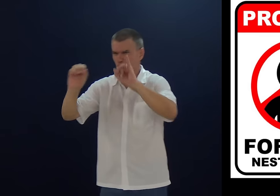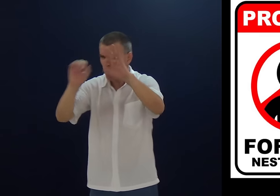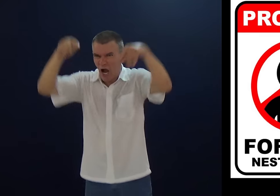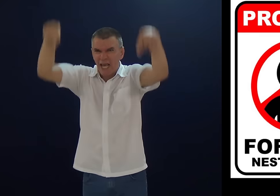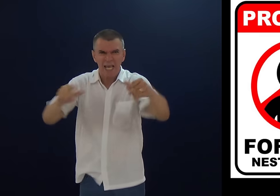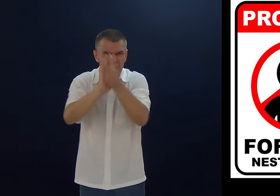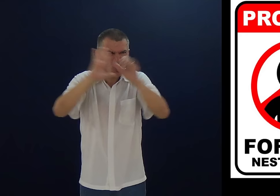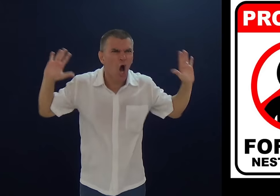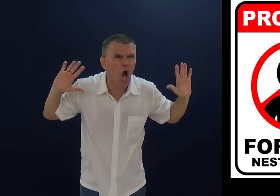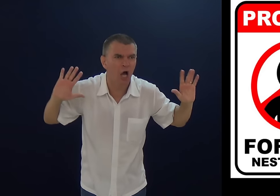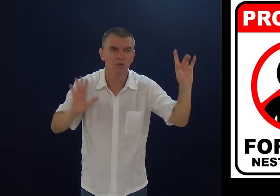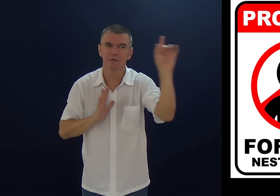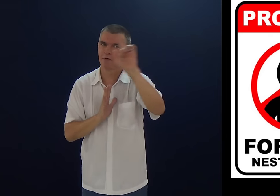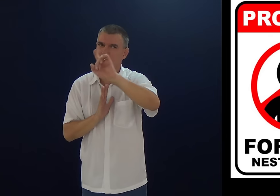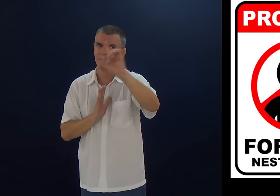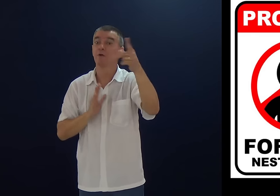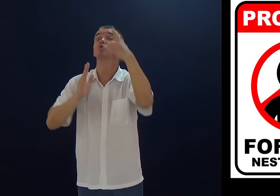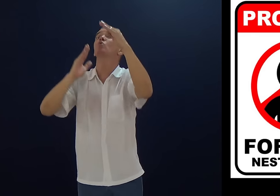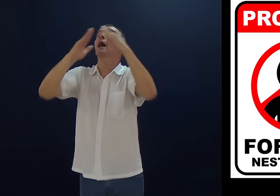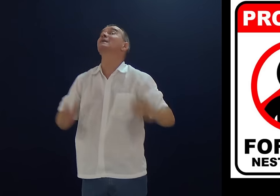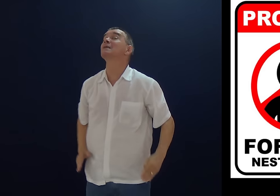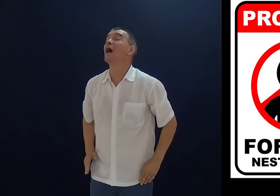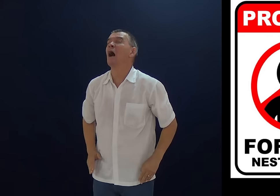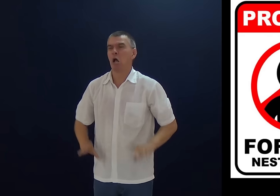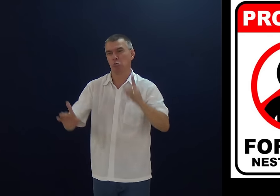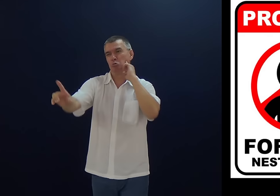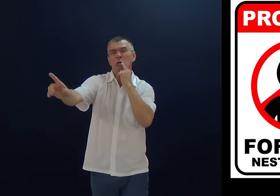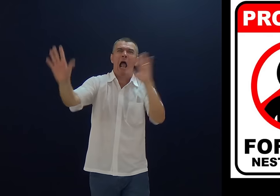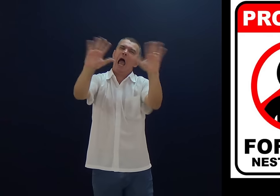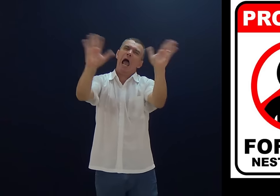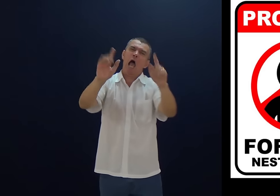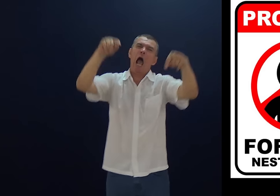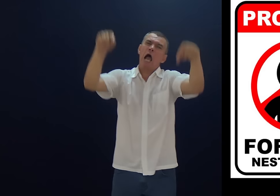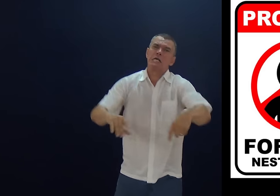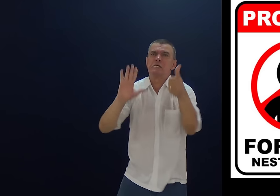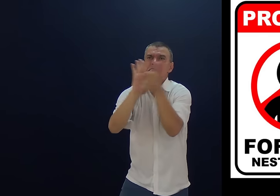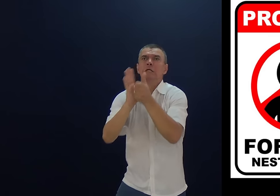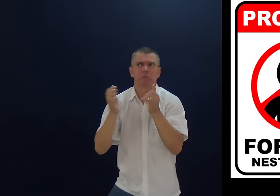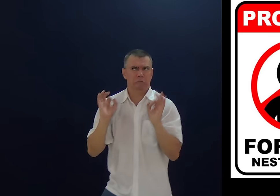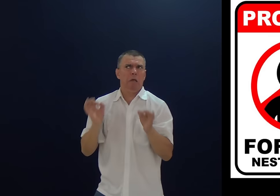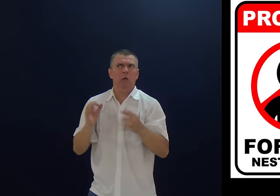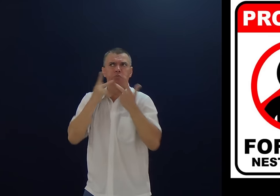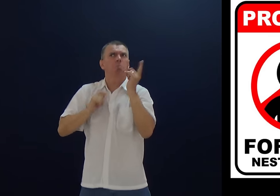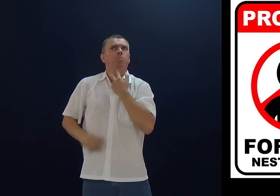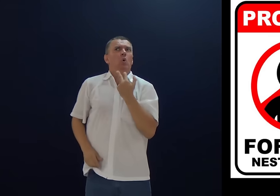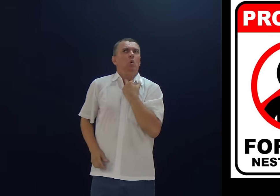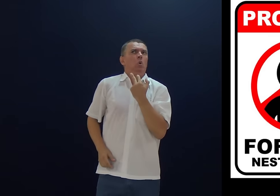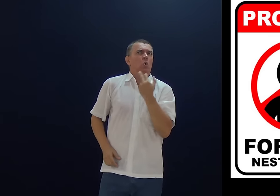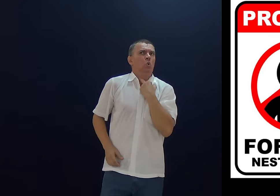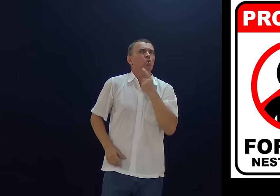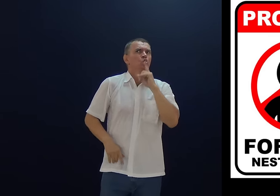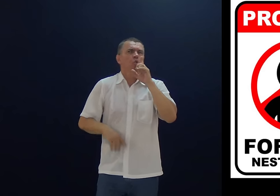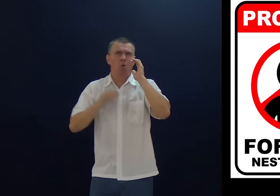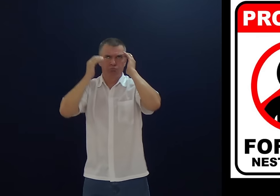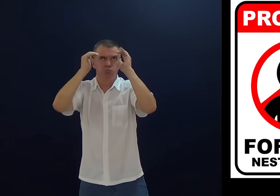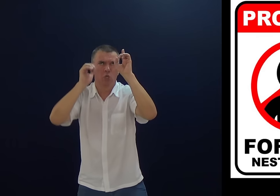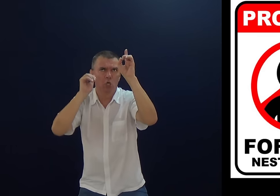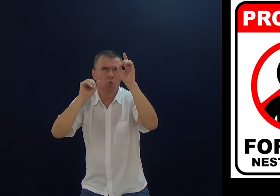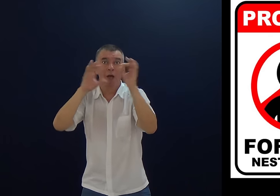Amém só aqui na igreja não em casa ah não aí você de repente vê não